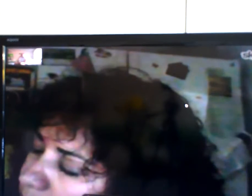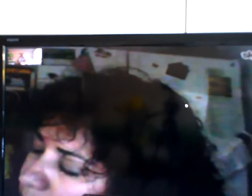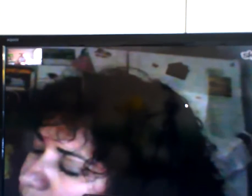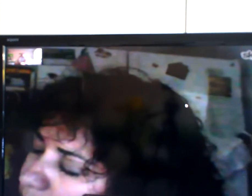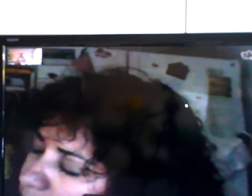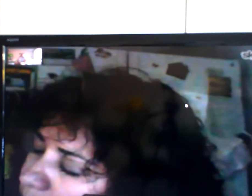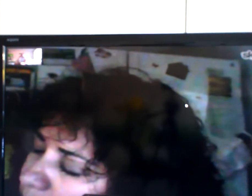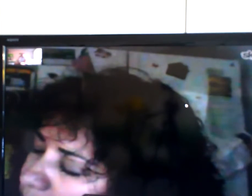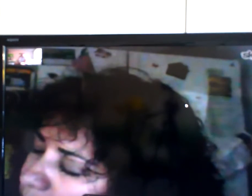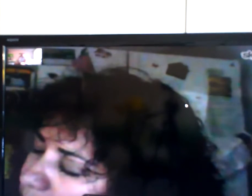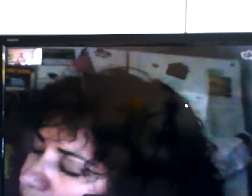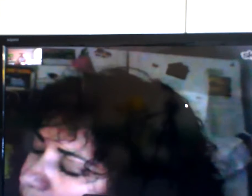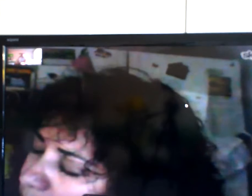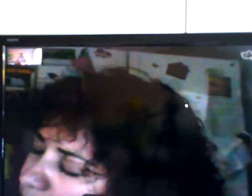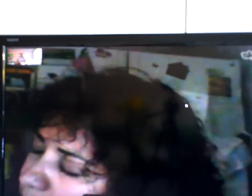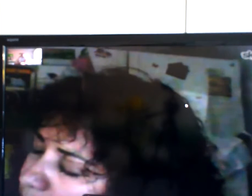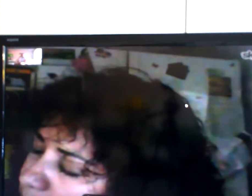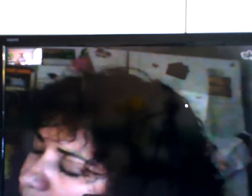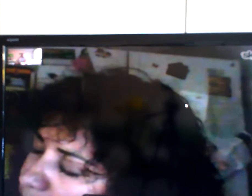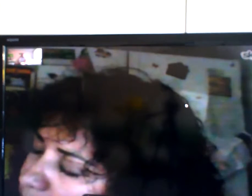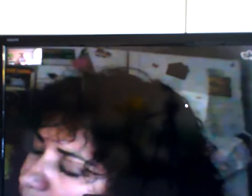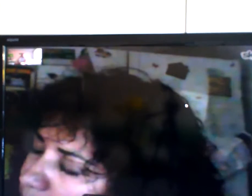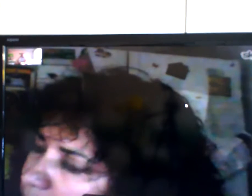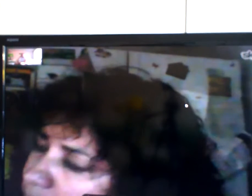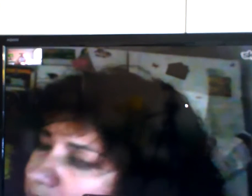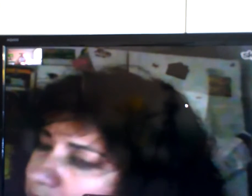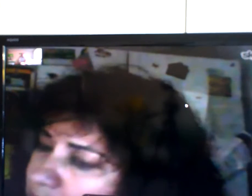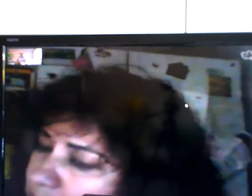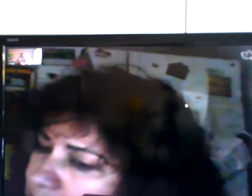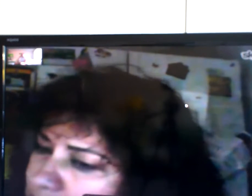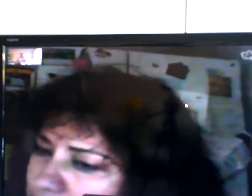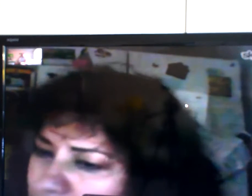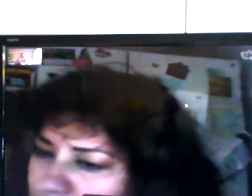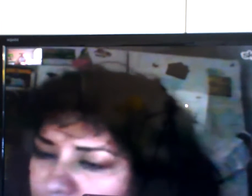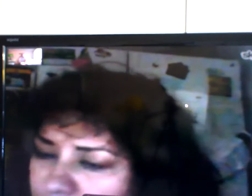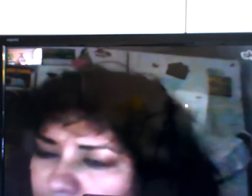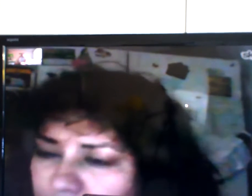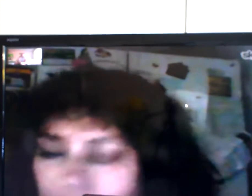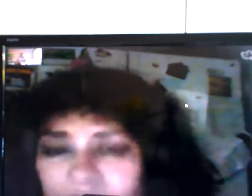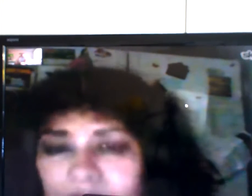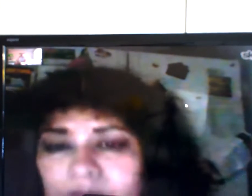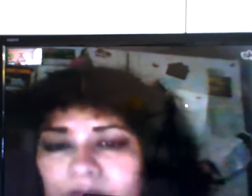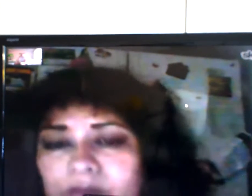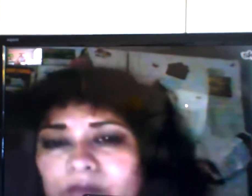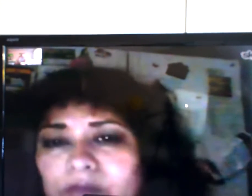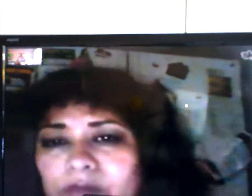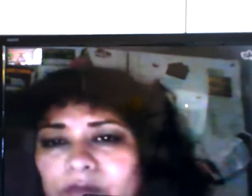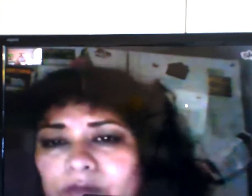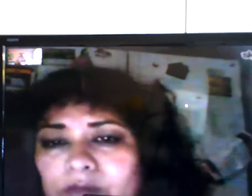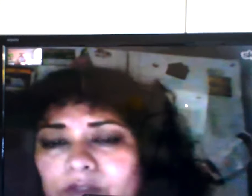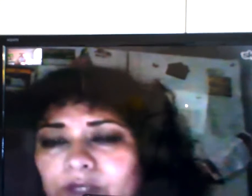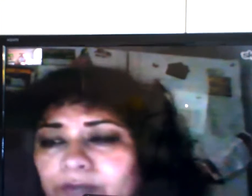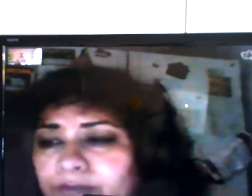está en el nombre de jesús mira habrás olvidado mira